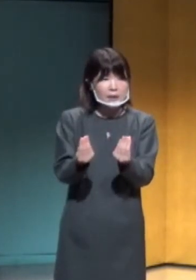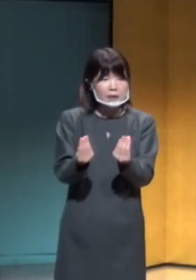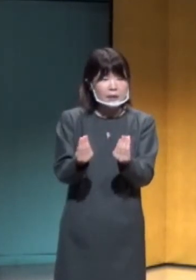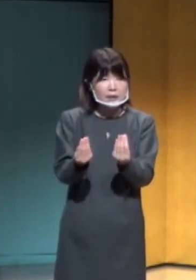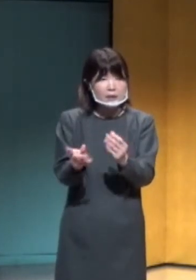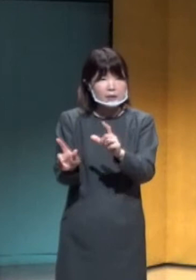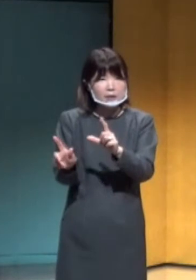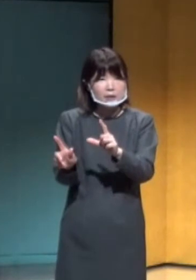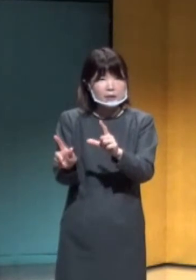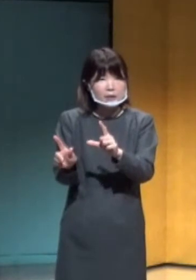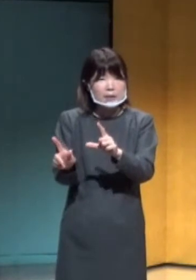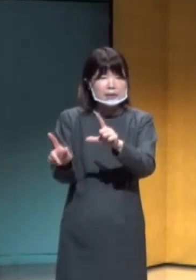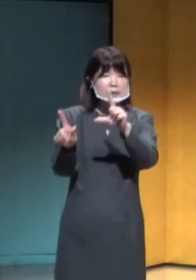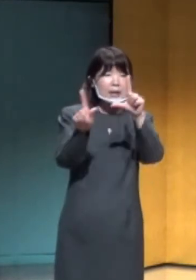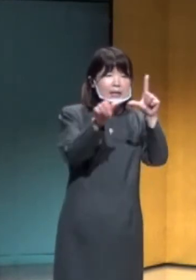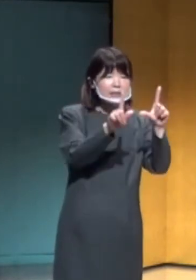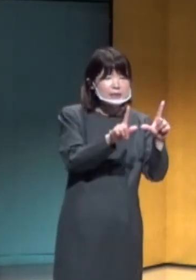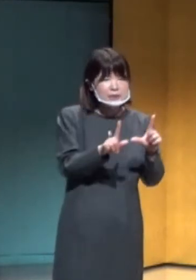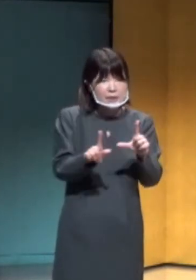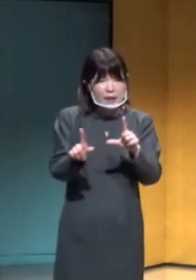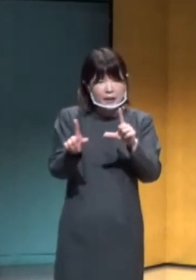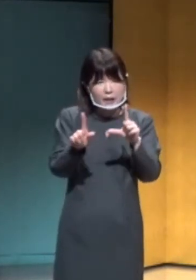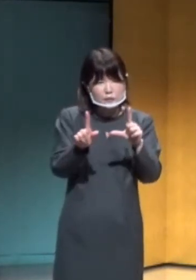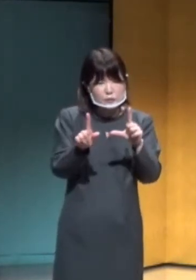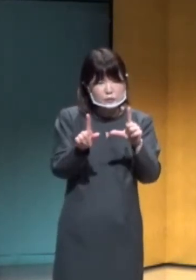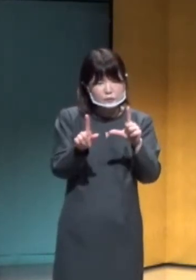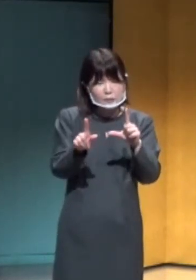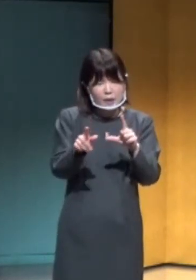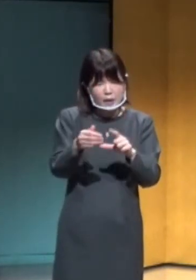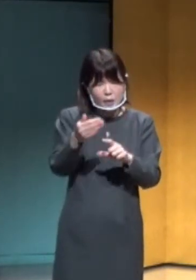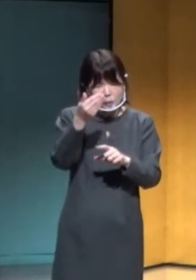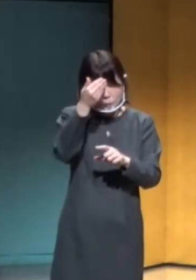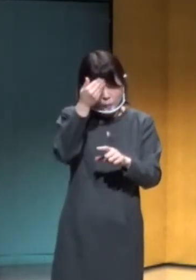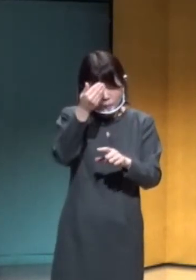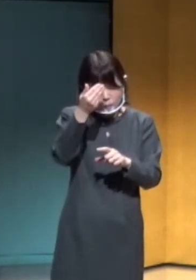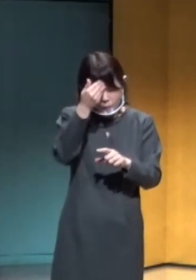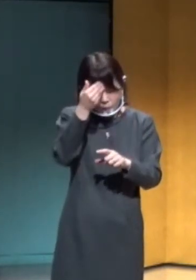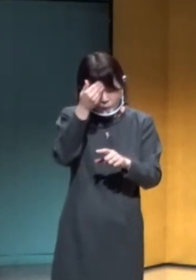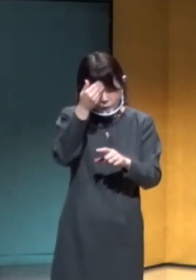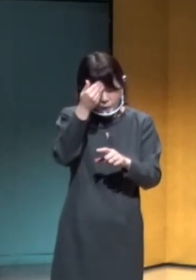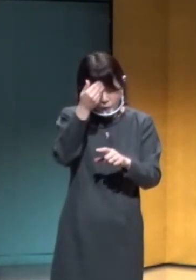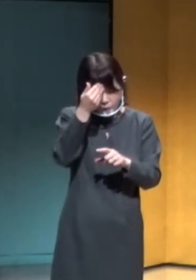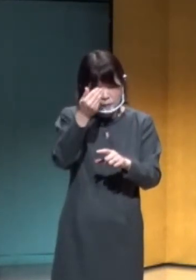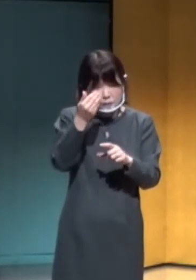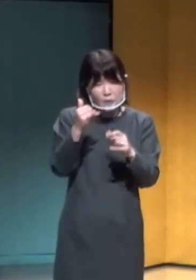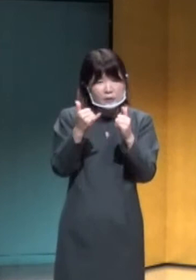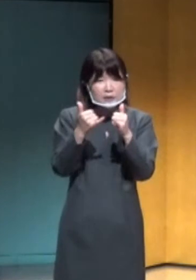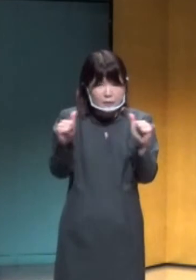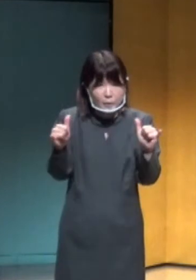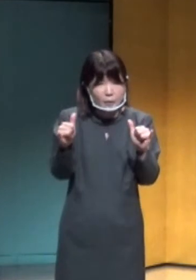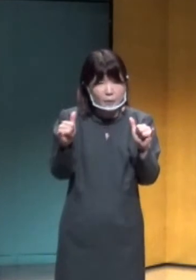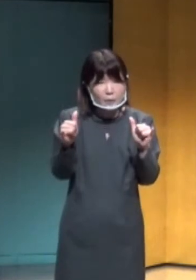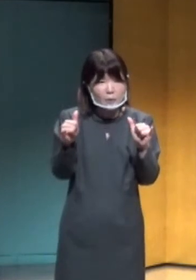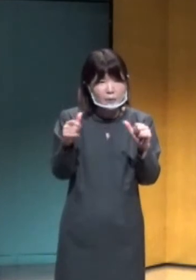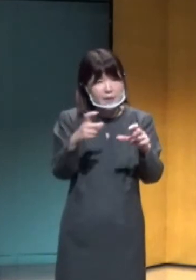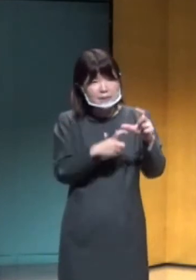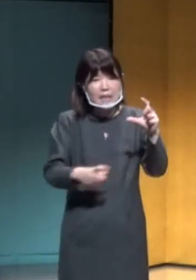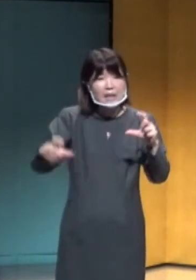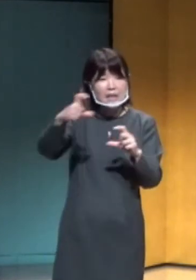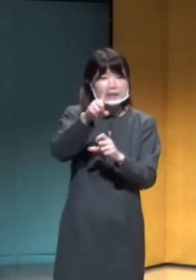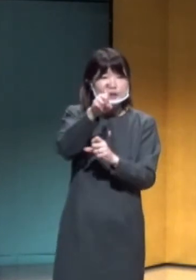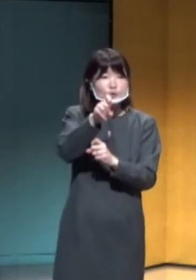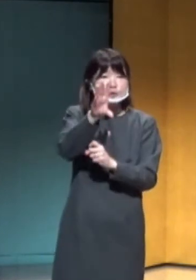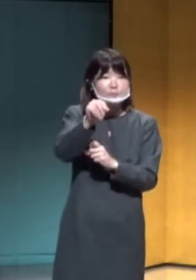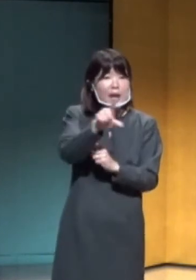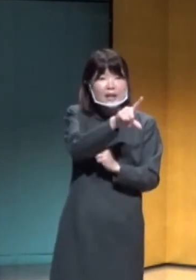生活を、困窮の状況にある皆様方に対しましての新たな10万円の給付を、専決処分で議会の皆